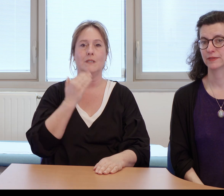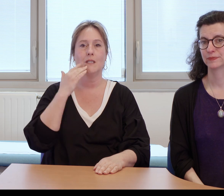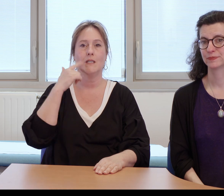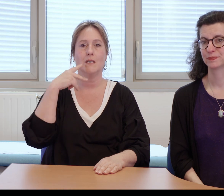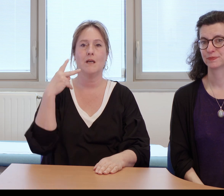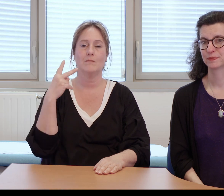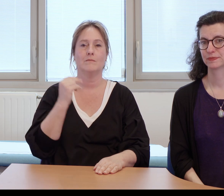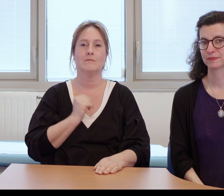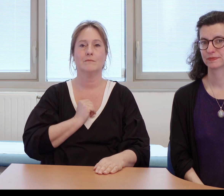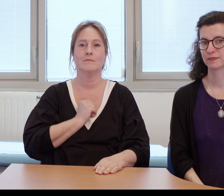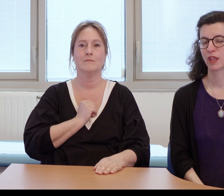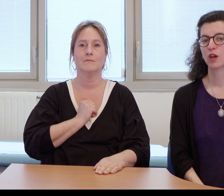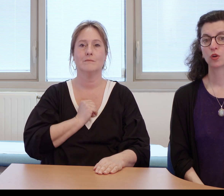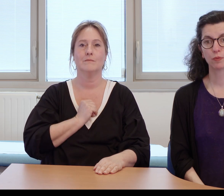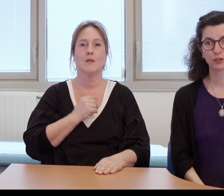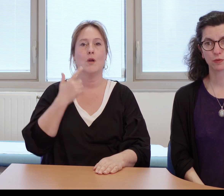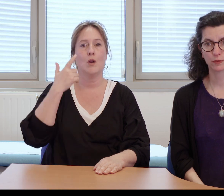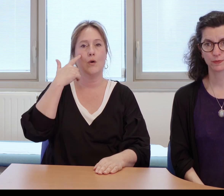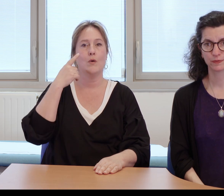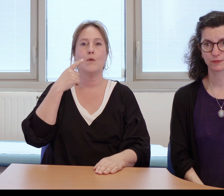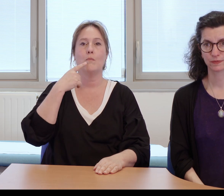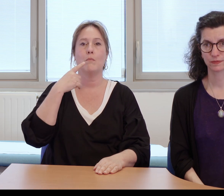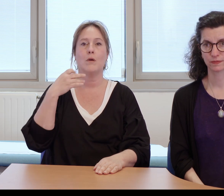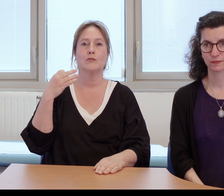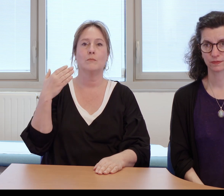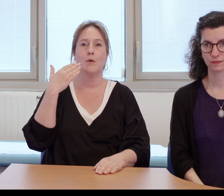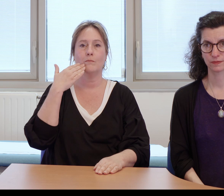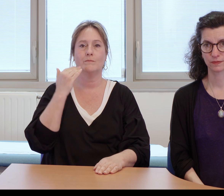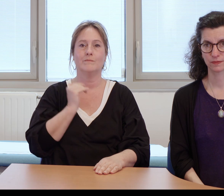il y a le pansement.